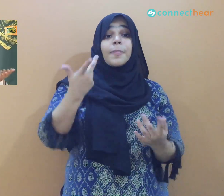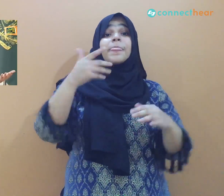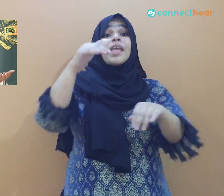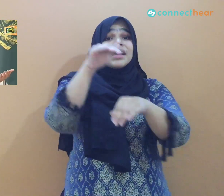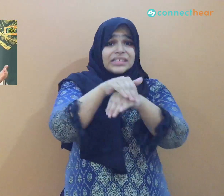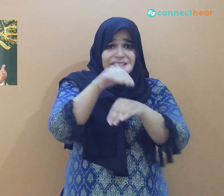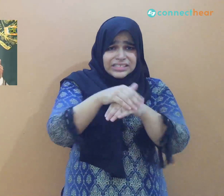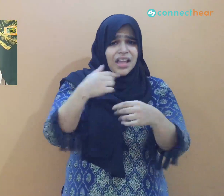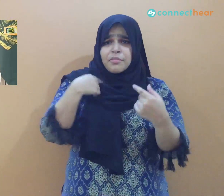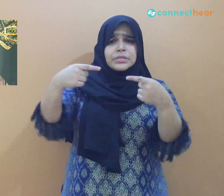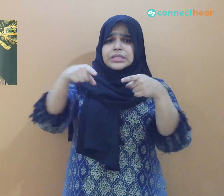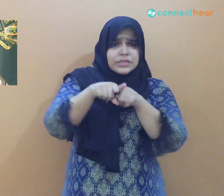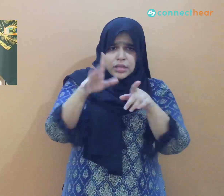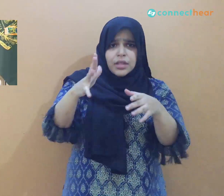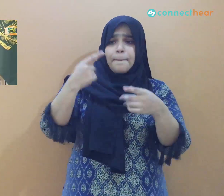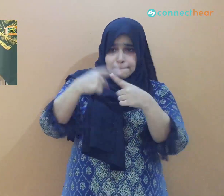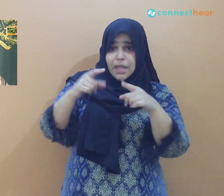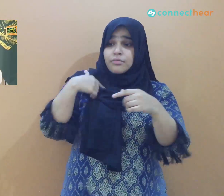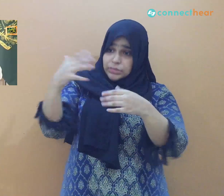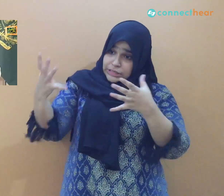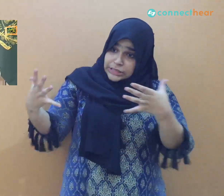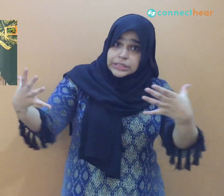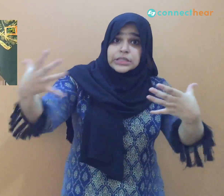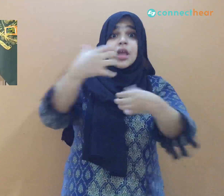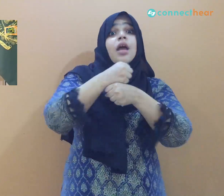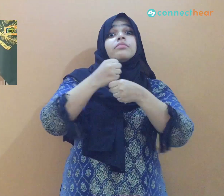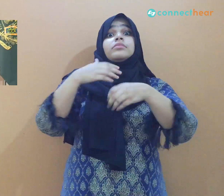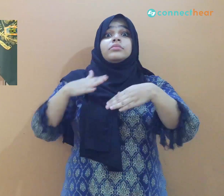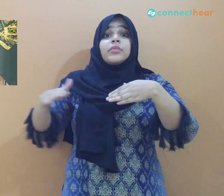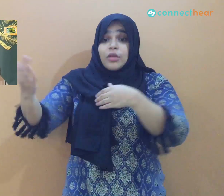ہیں, جو ہمارے ساتھ نہیں ہیں, ہم سب کو اپنے